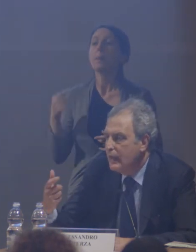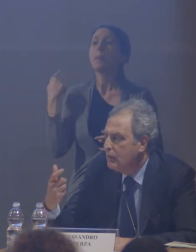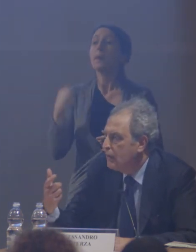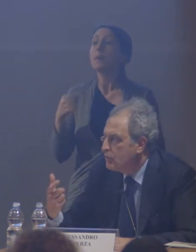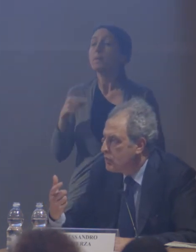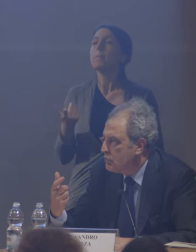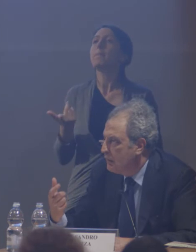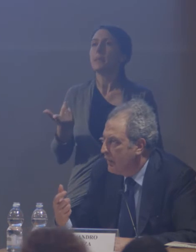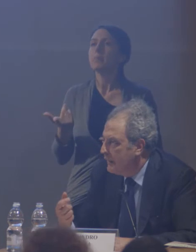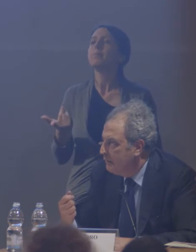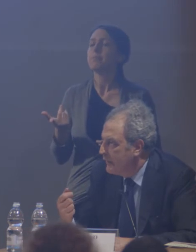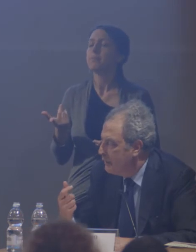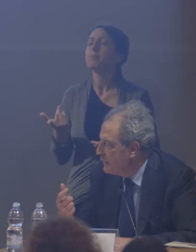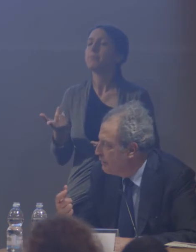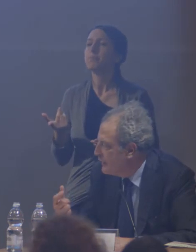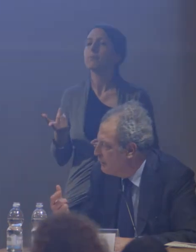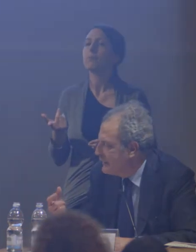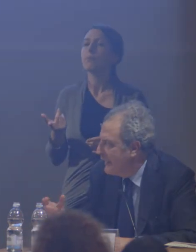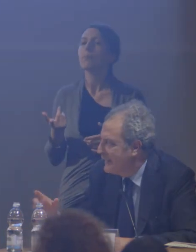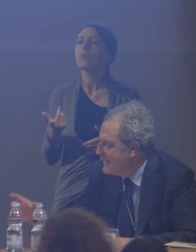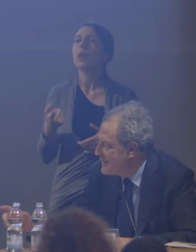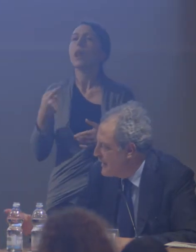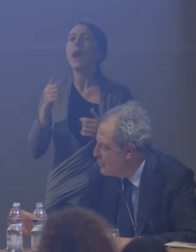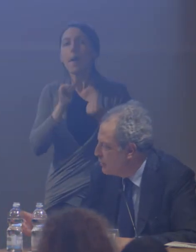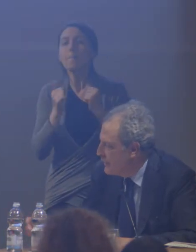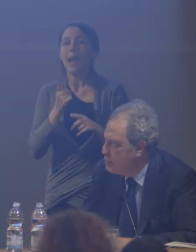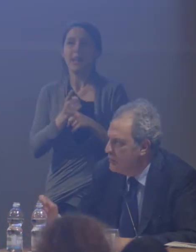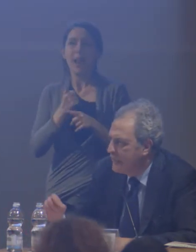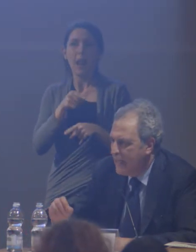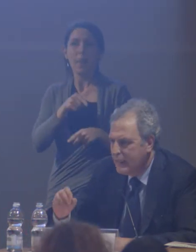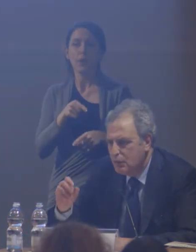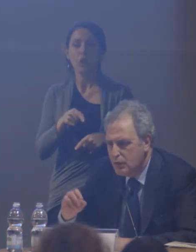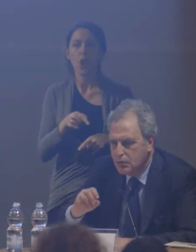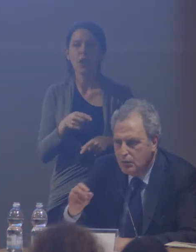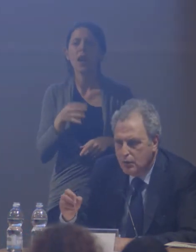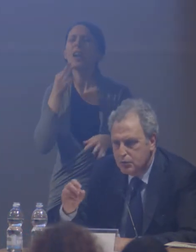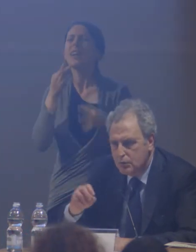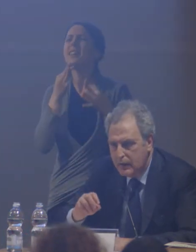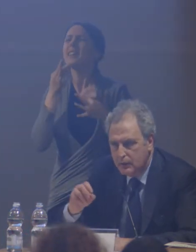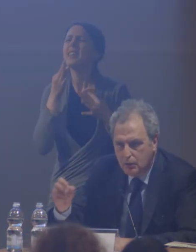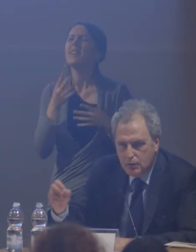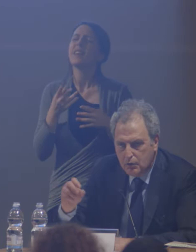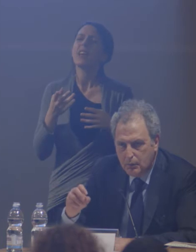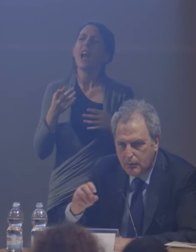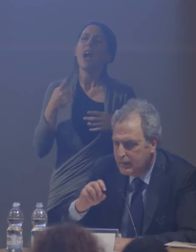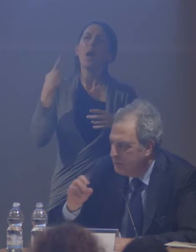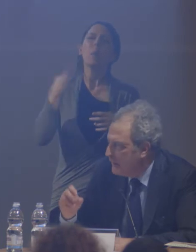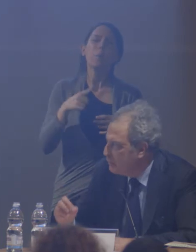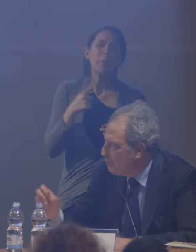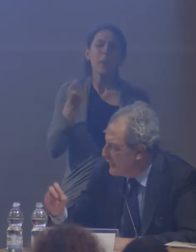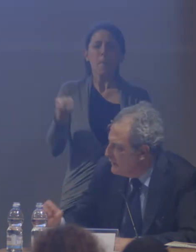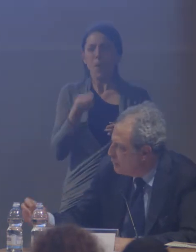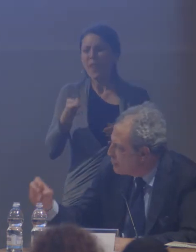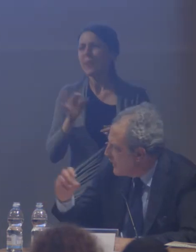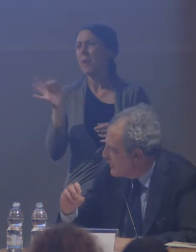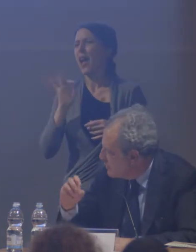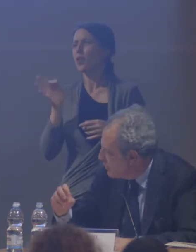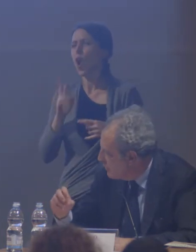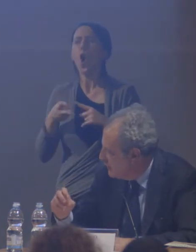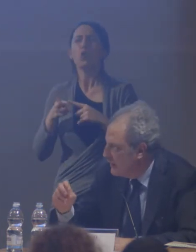questa è una cosa sulla quale vale la pena fare battaglia, nel senso che giudicare questo o quello strumento, questo o quel provvedimento, prende